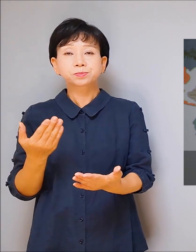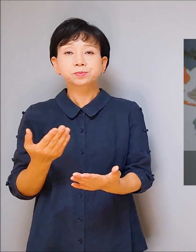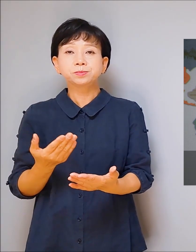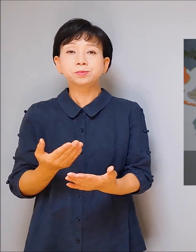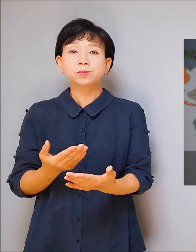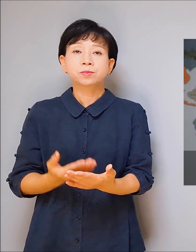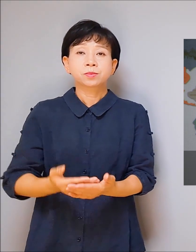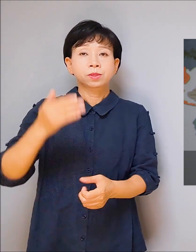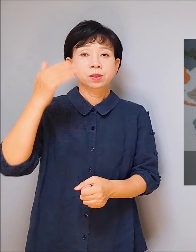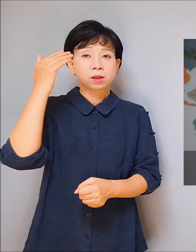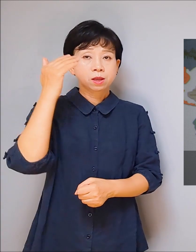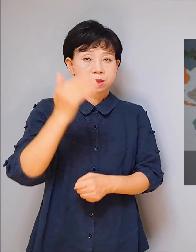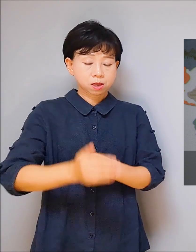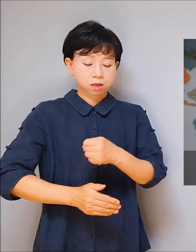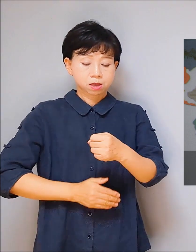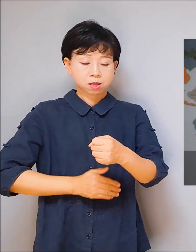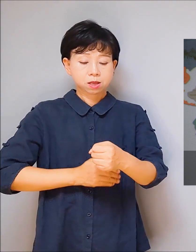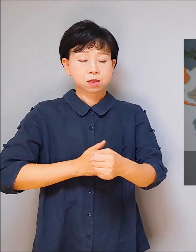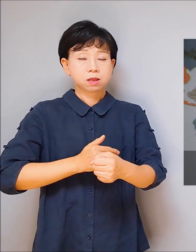하소서.